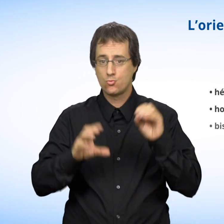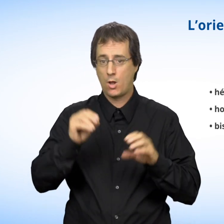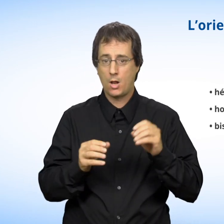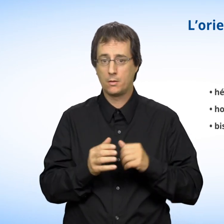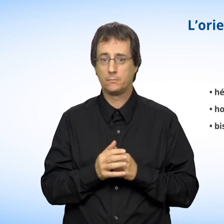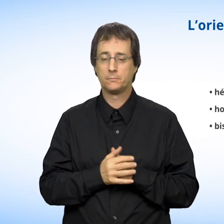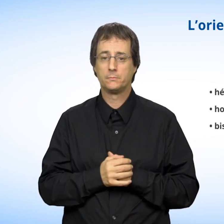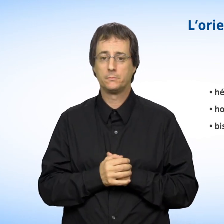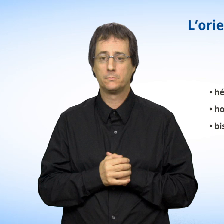ou